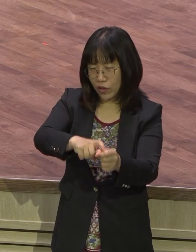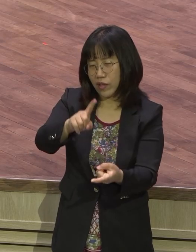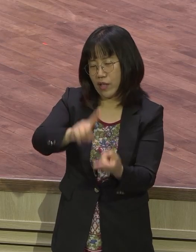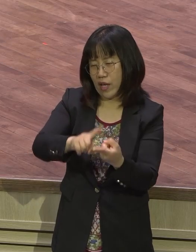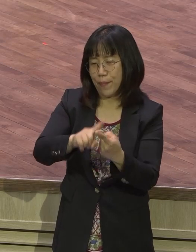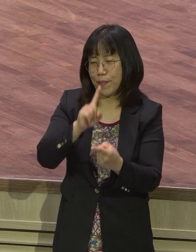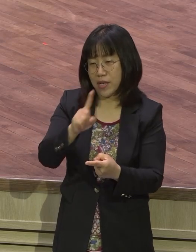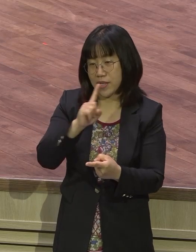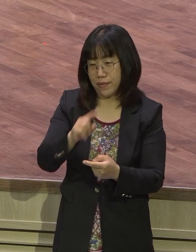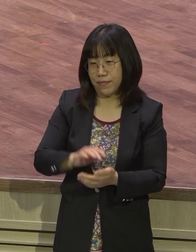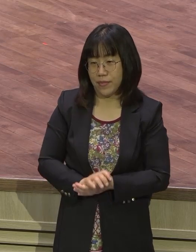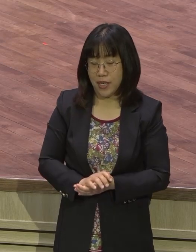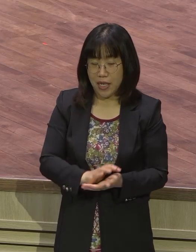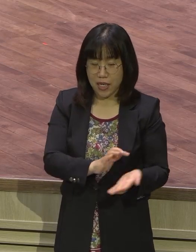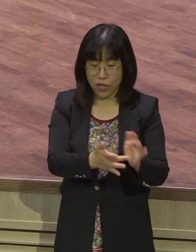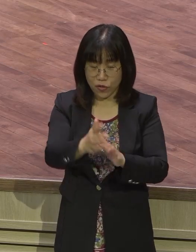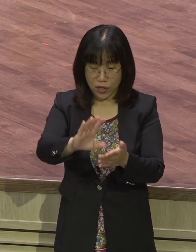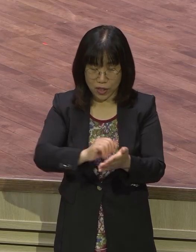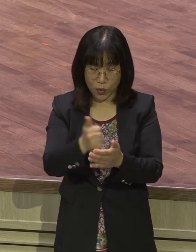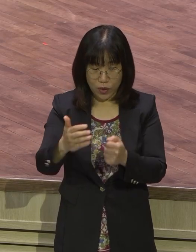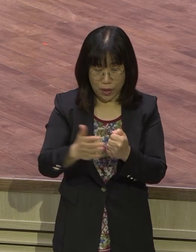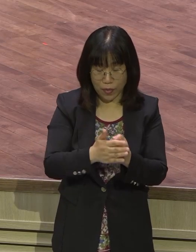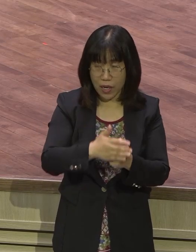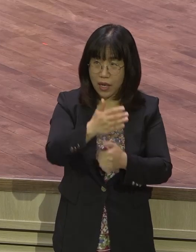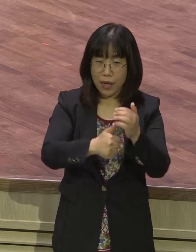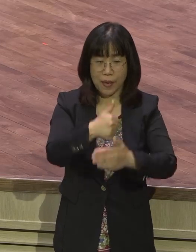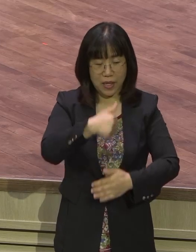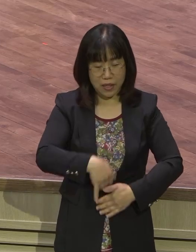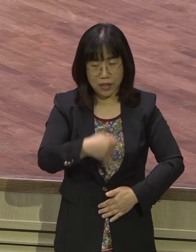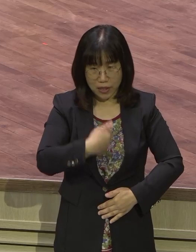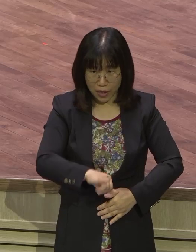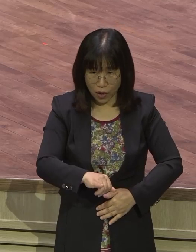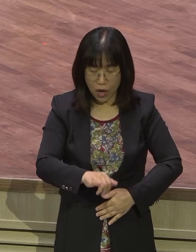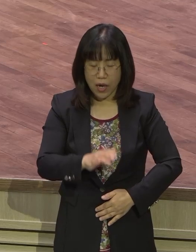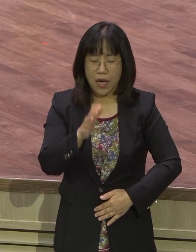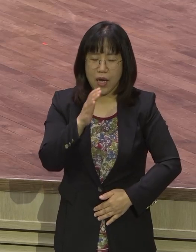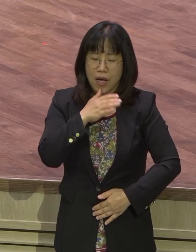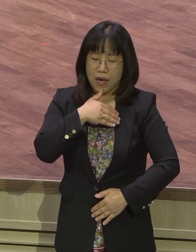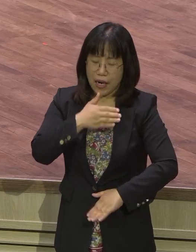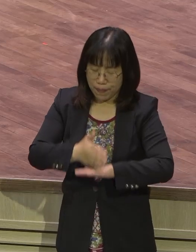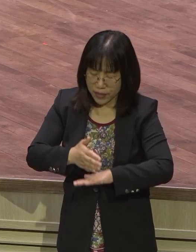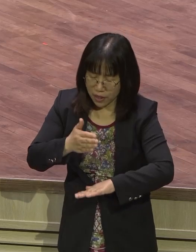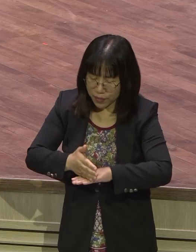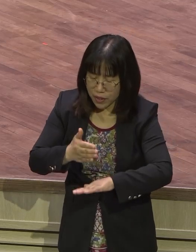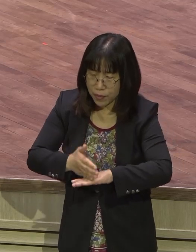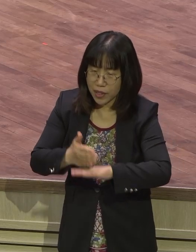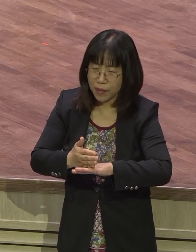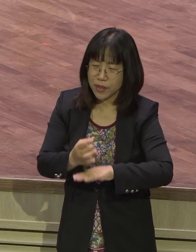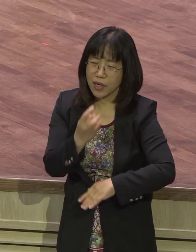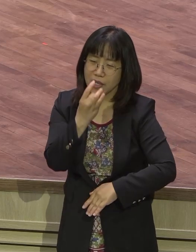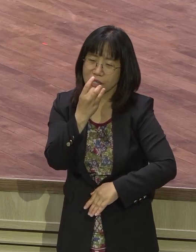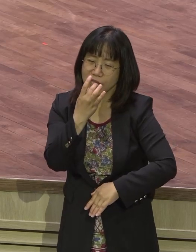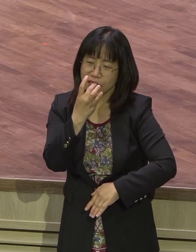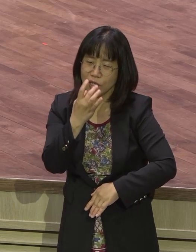구원받은 하나님 자녀는 범사의 뭐요 늘 이 소재 감사의 삶을 살아야 돼요